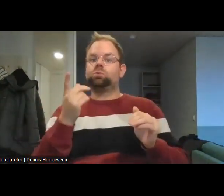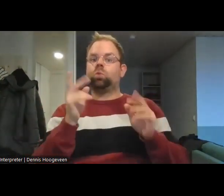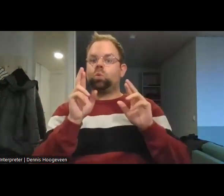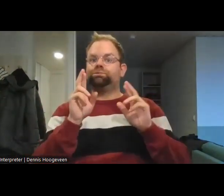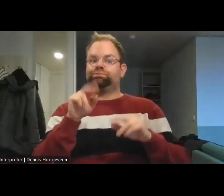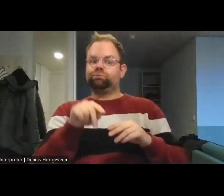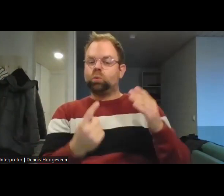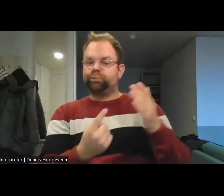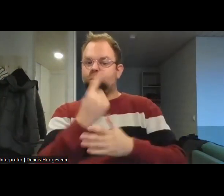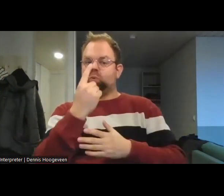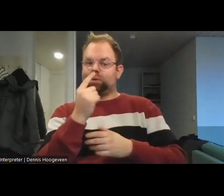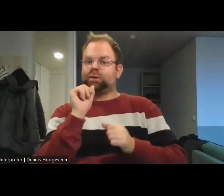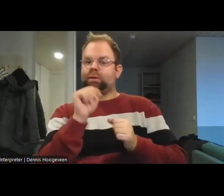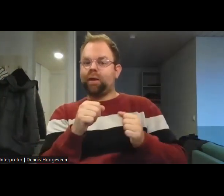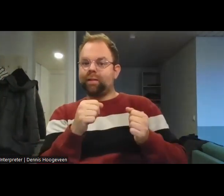sexistes,